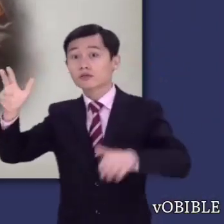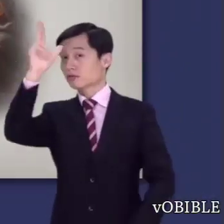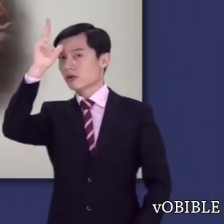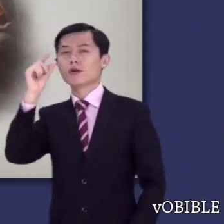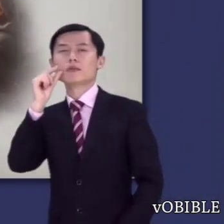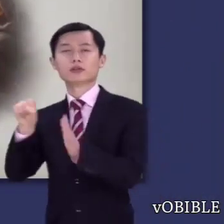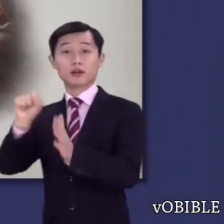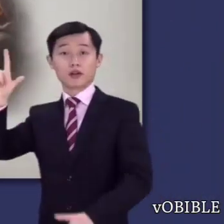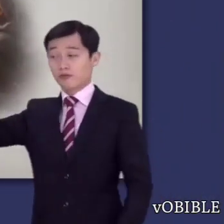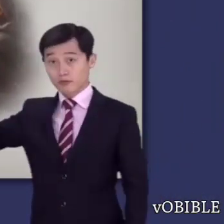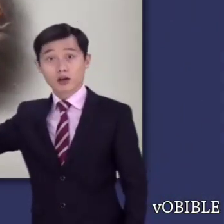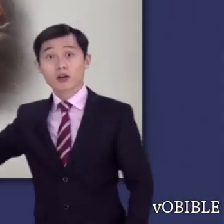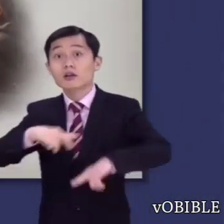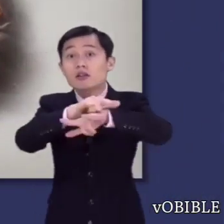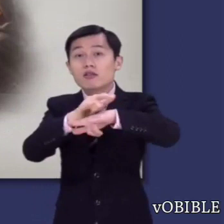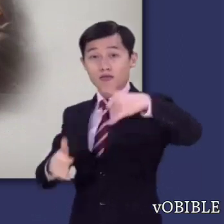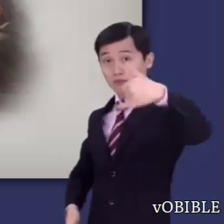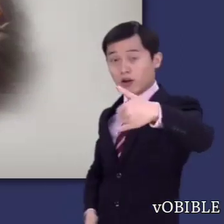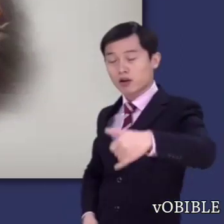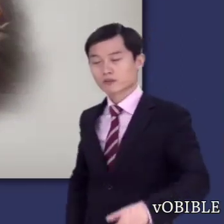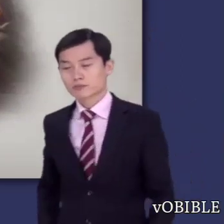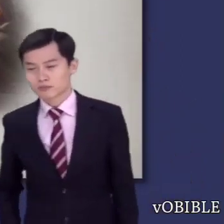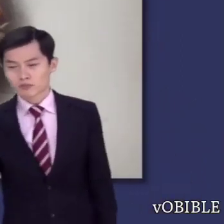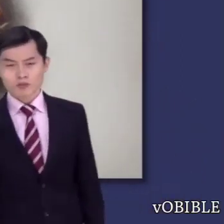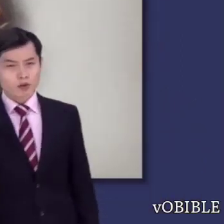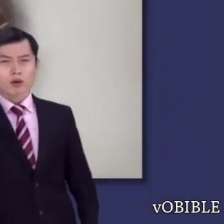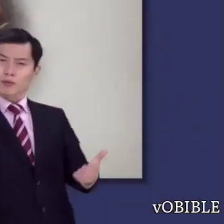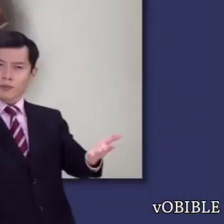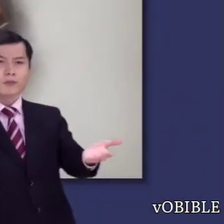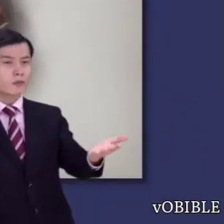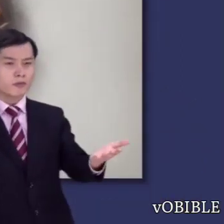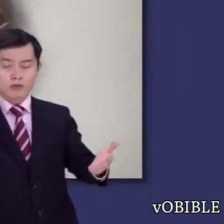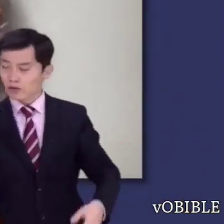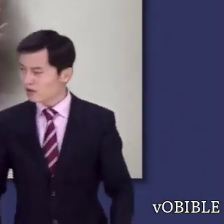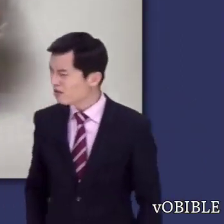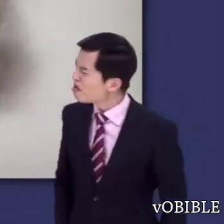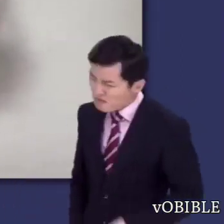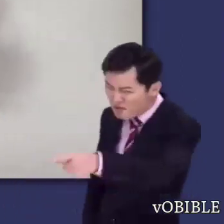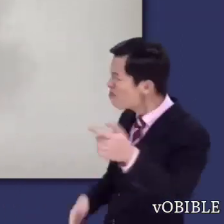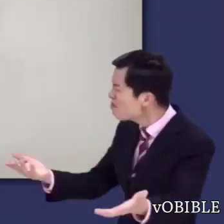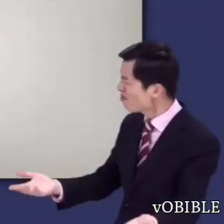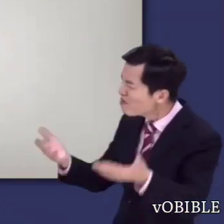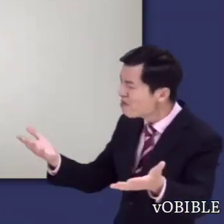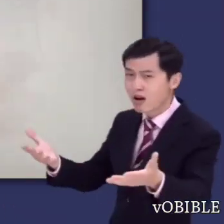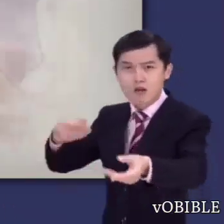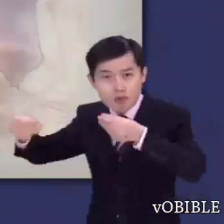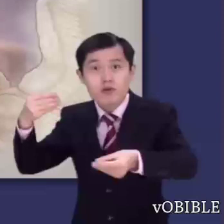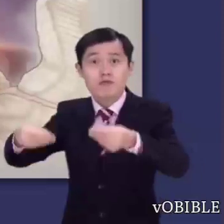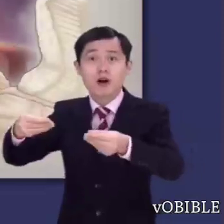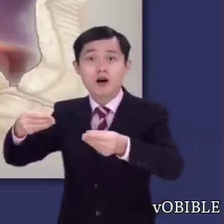提到天使长米迦勒为摩西的遗体跟魔鬼争论，也只有犹大提到以诺的预